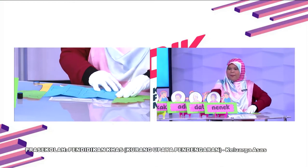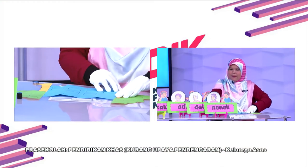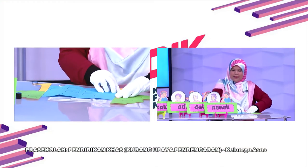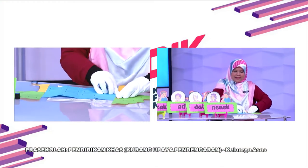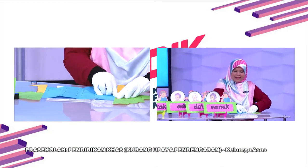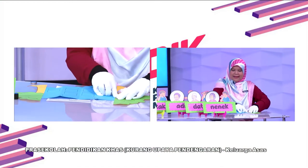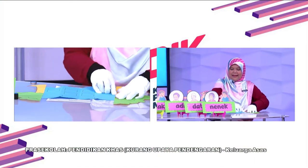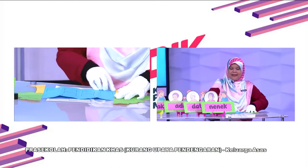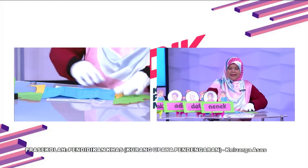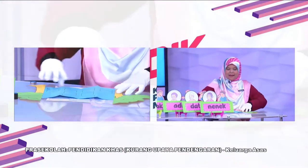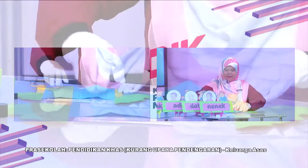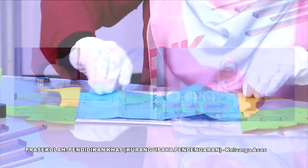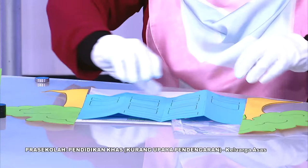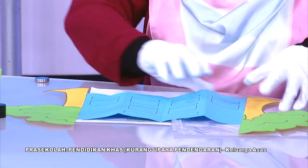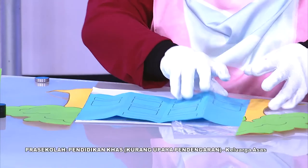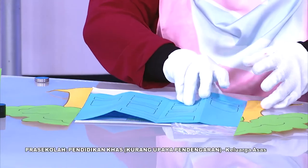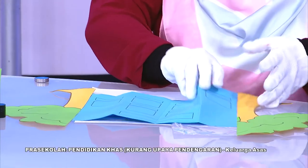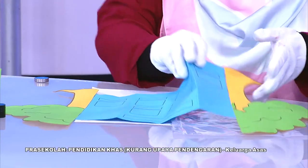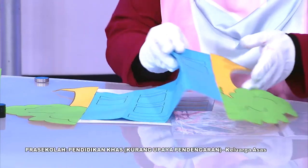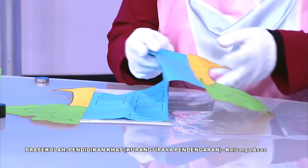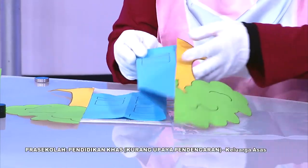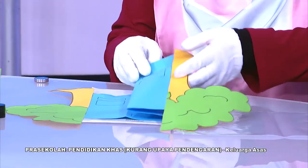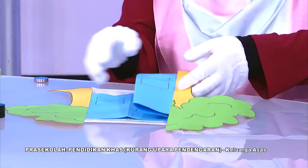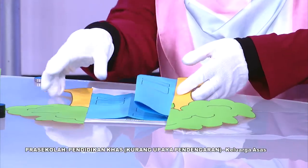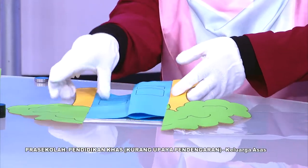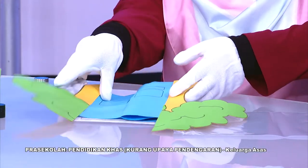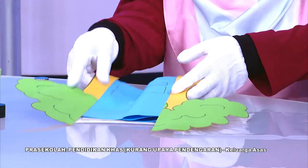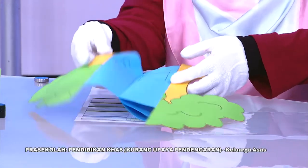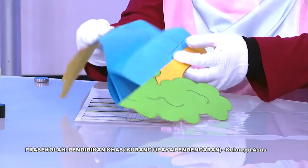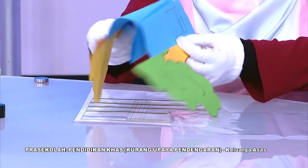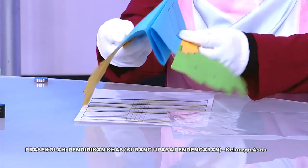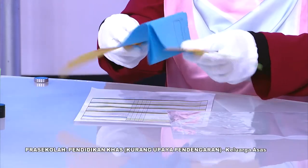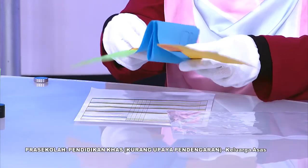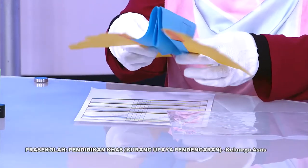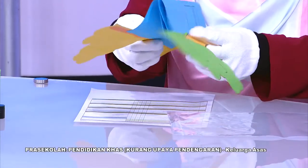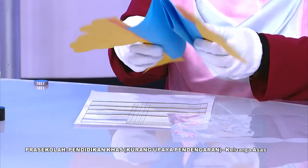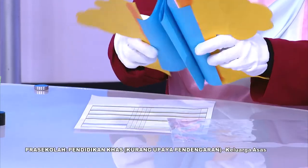oke nah kali aja betul menit tak jadi tak ajaib